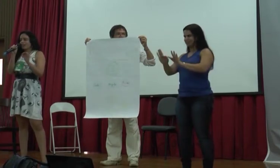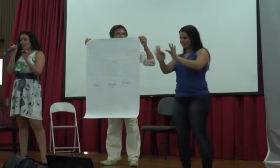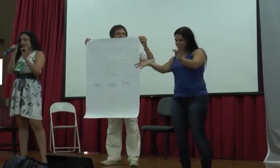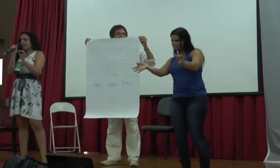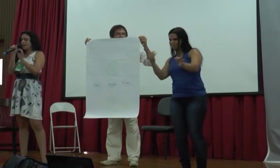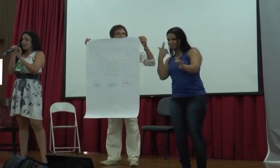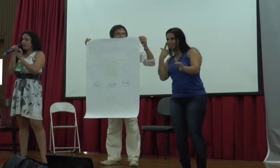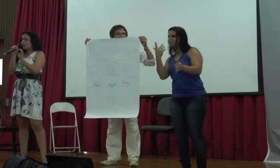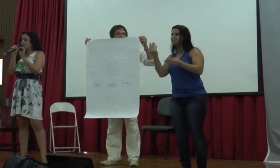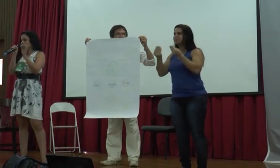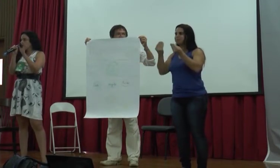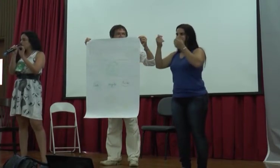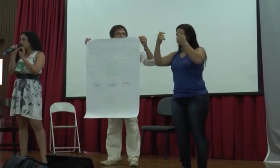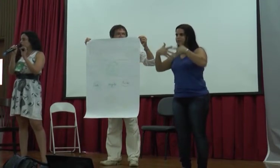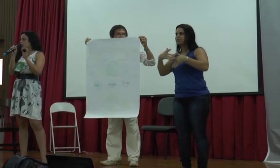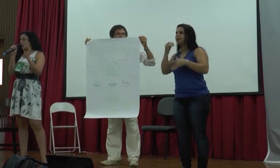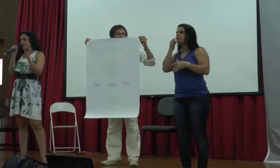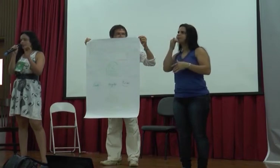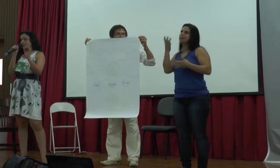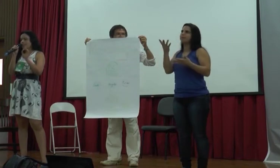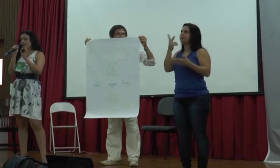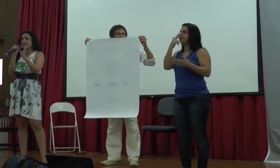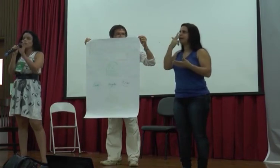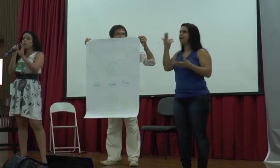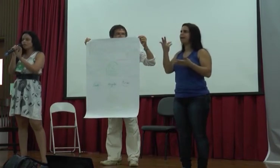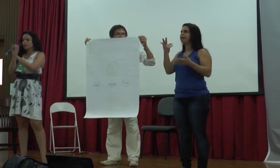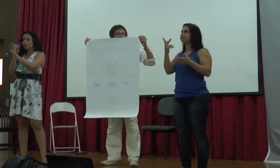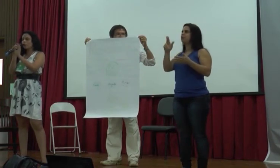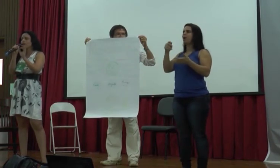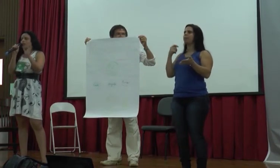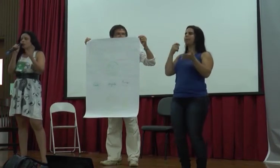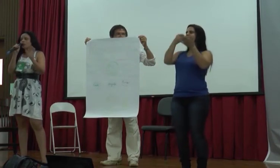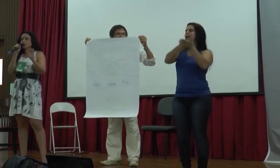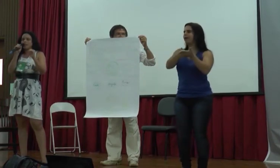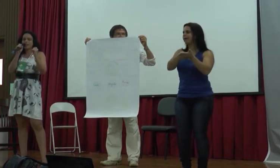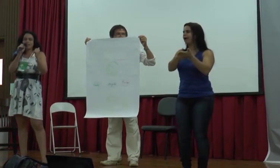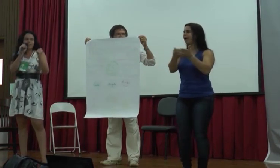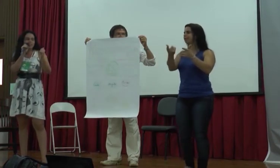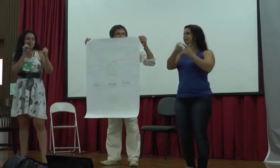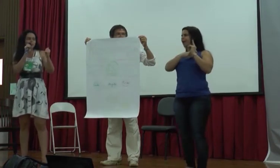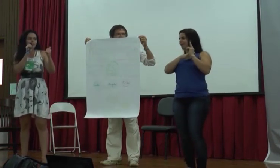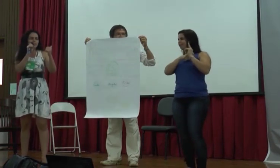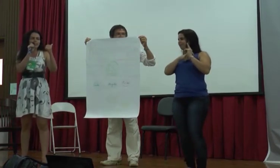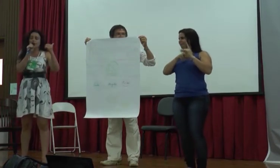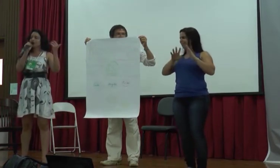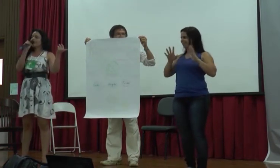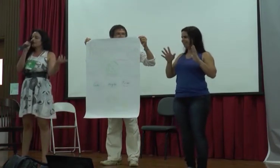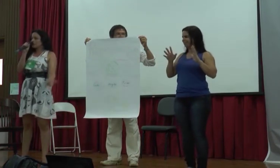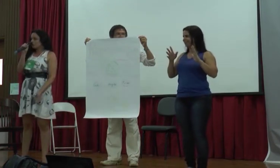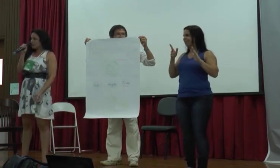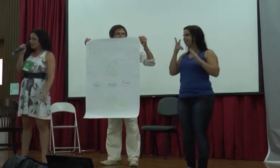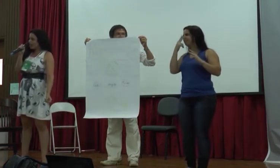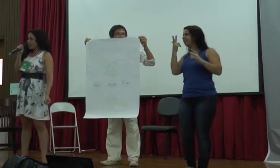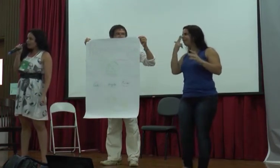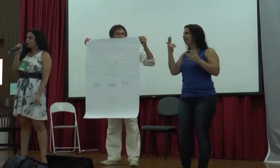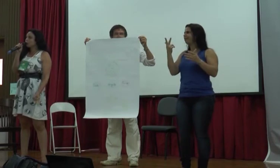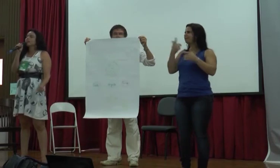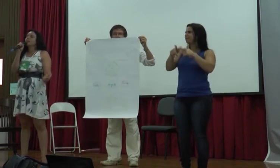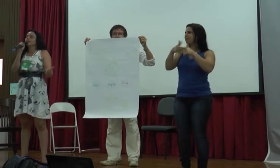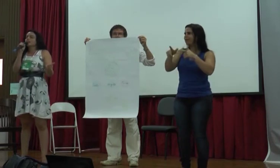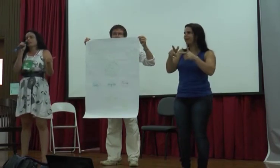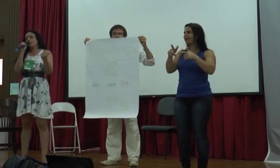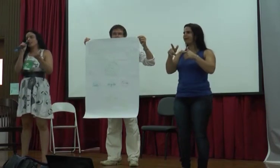acertar os pontos, acertar a conta com certas inimizades do